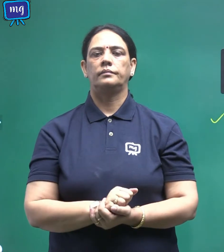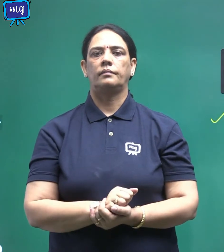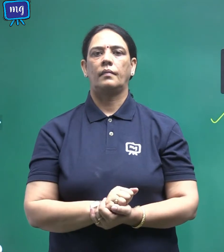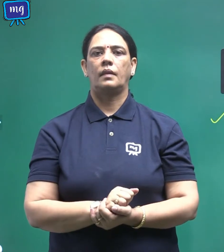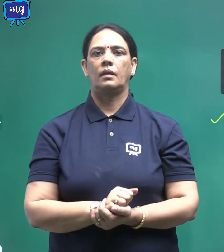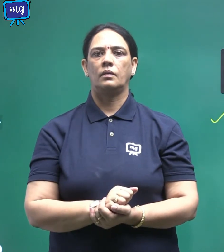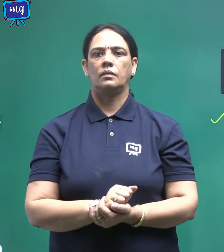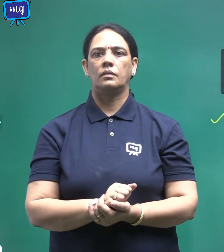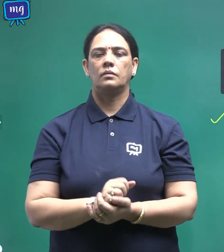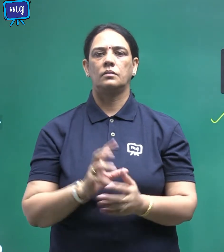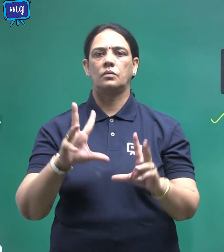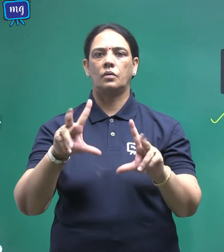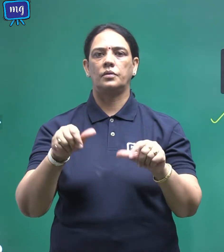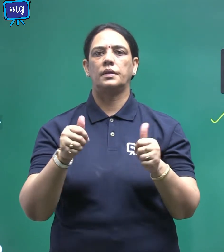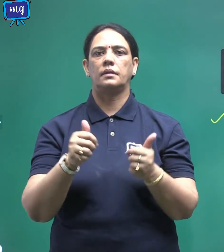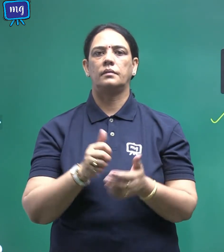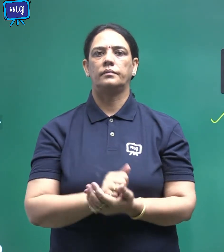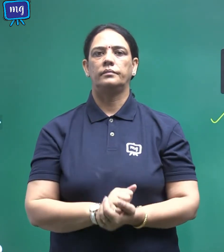हल